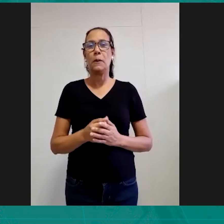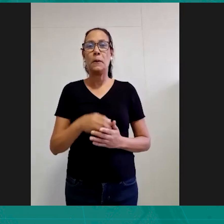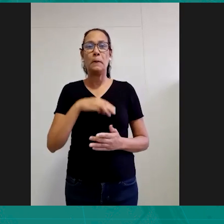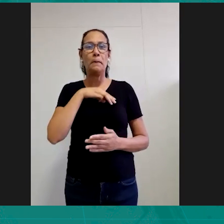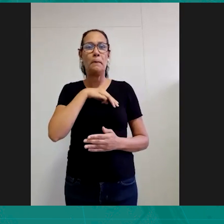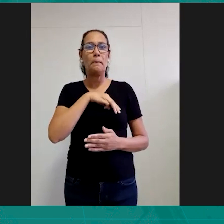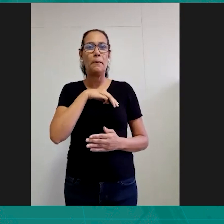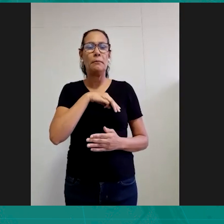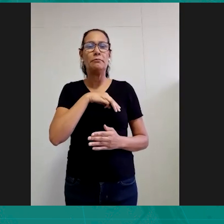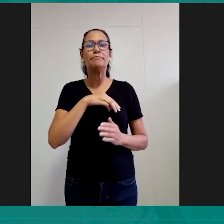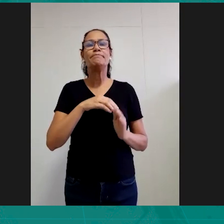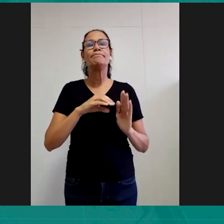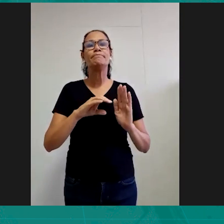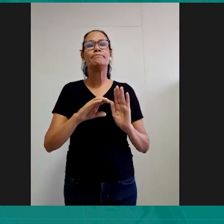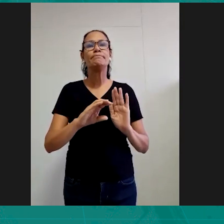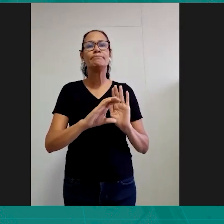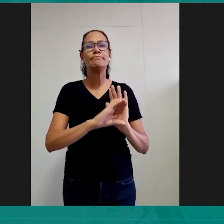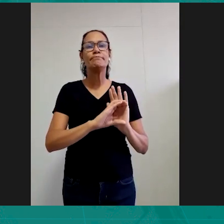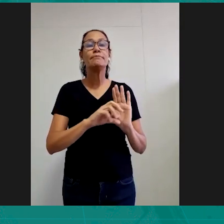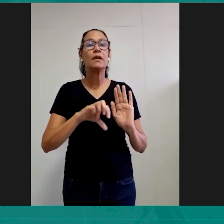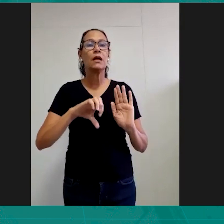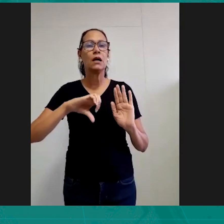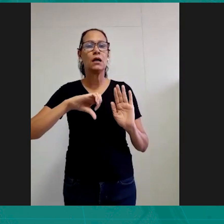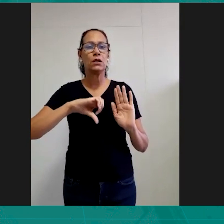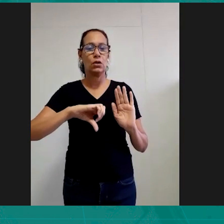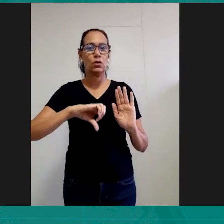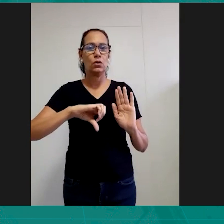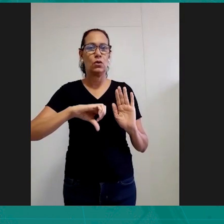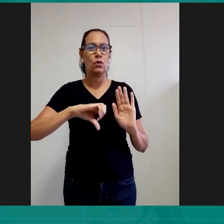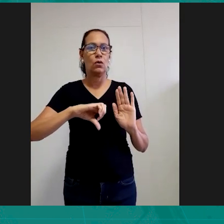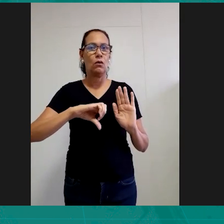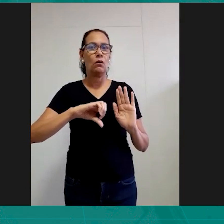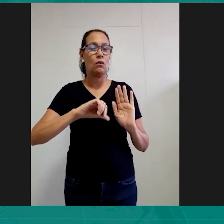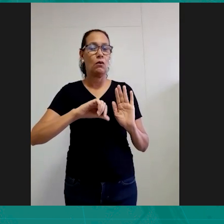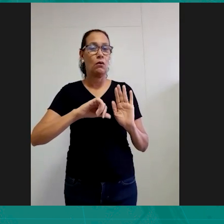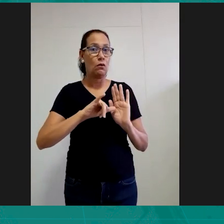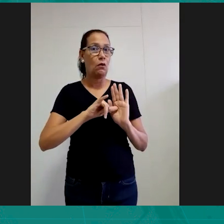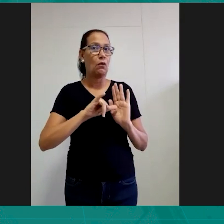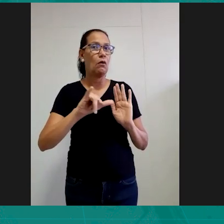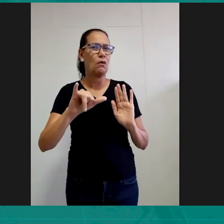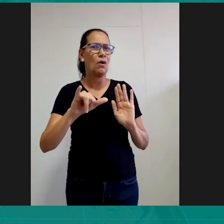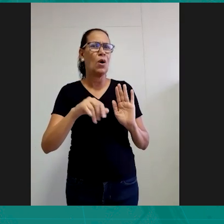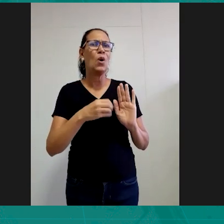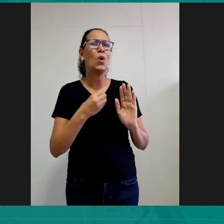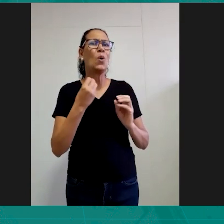indica bem essa situação, né, de desespero das ovelhas sem pastor, né?